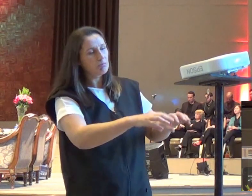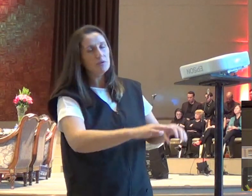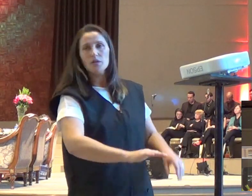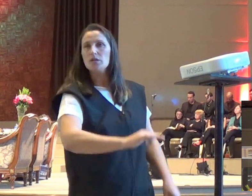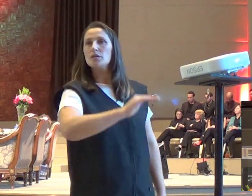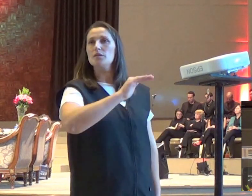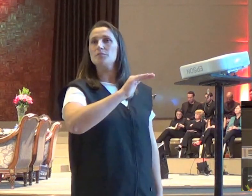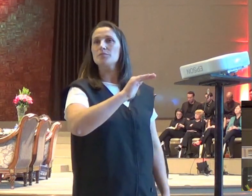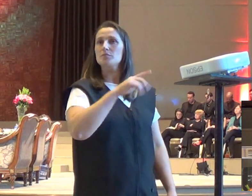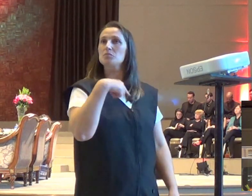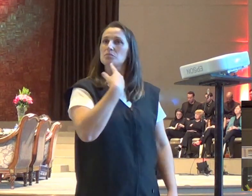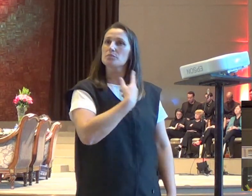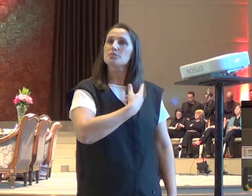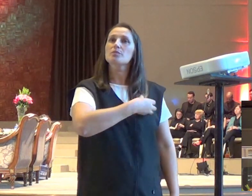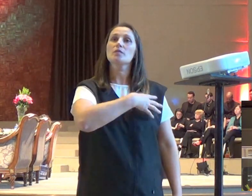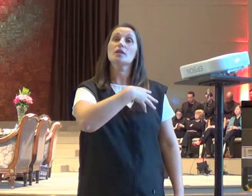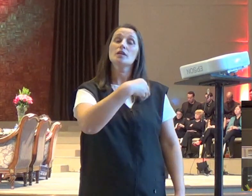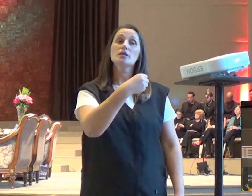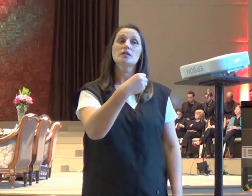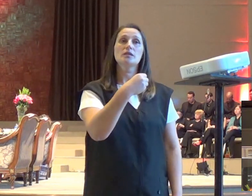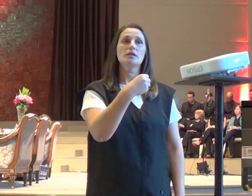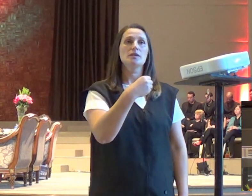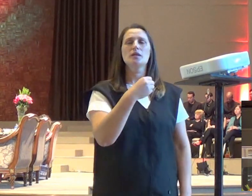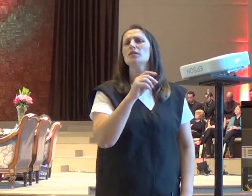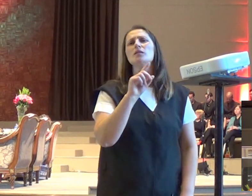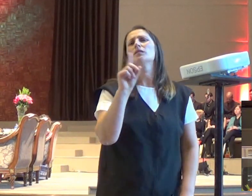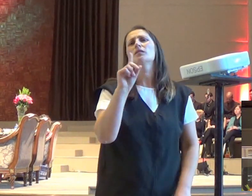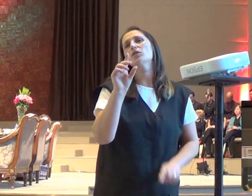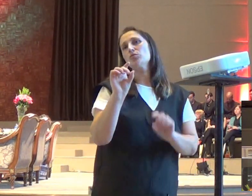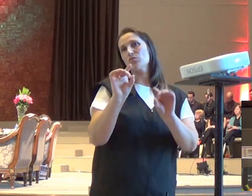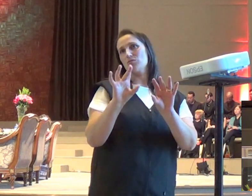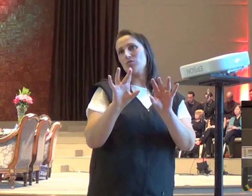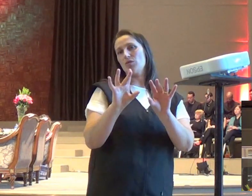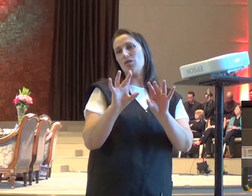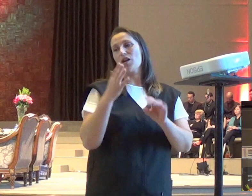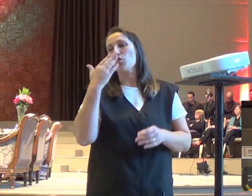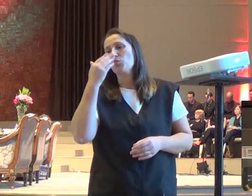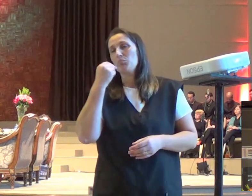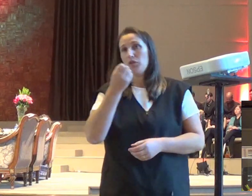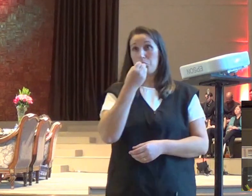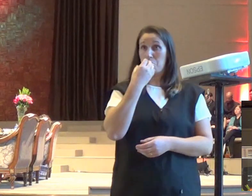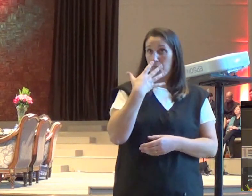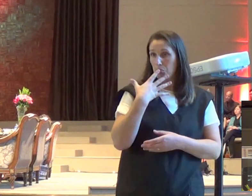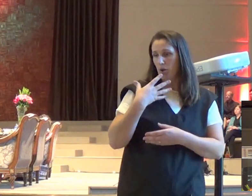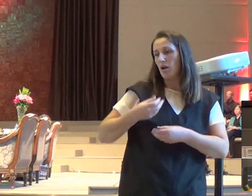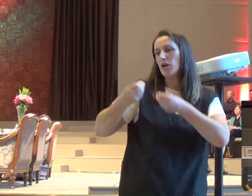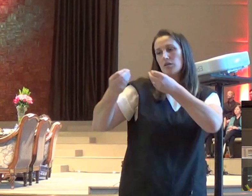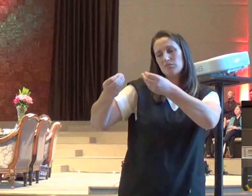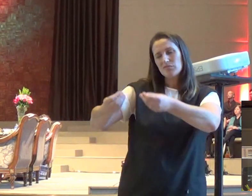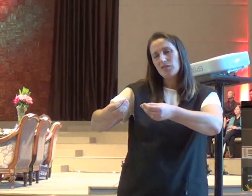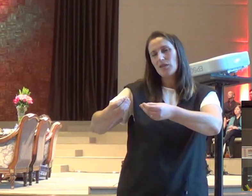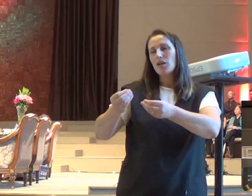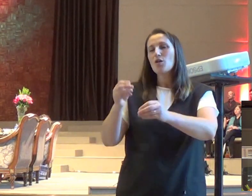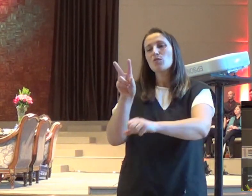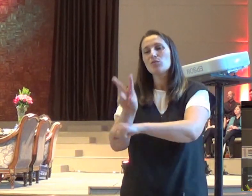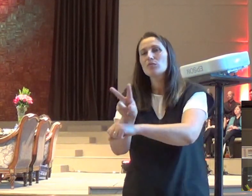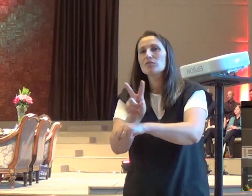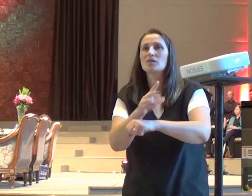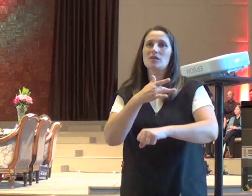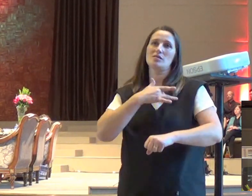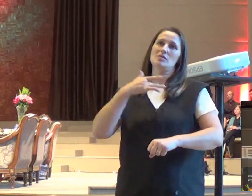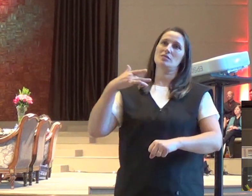possível para os nossos filhos, não apenas de alimentá-los bem, não apenas de cuidar da